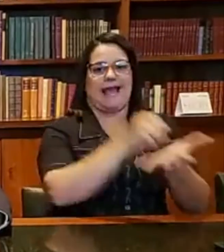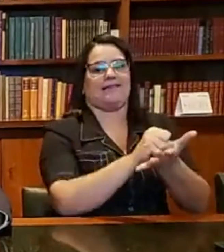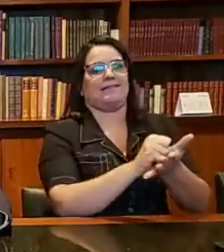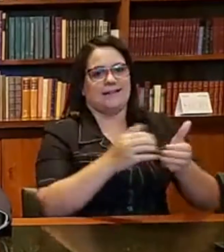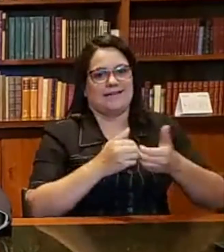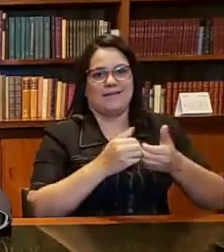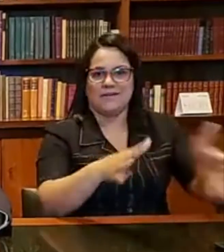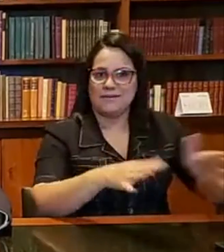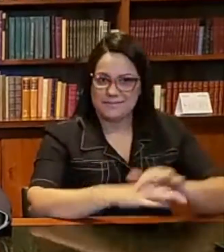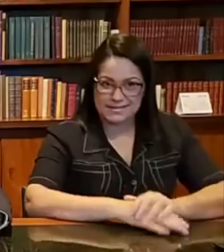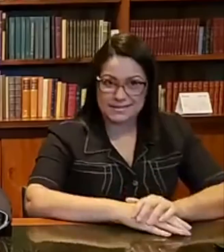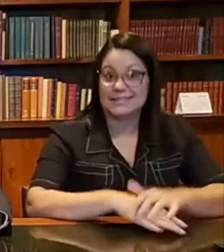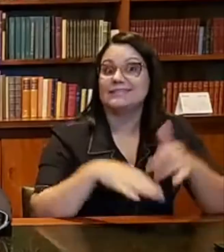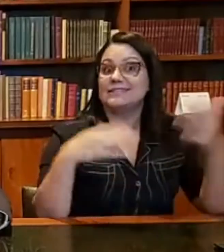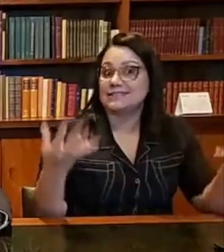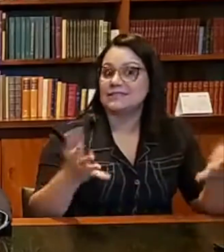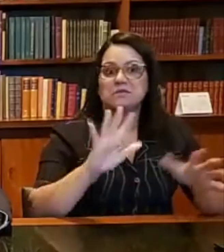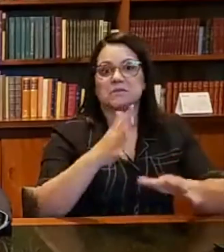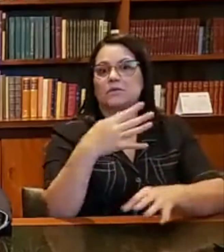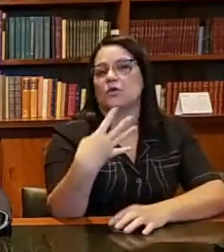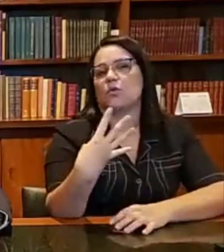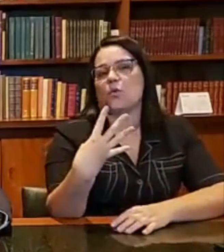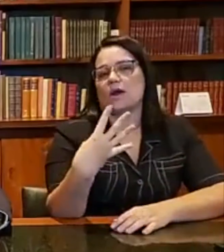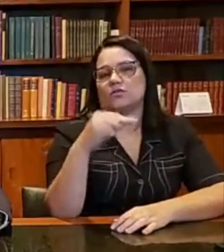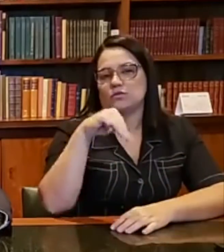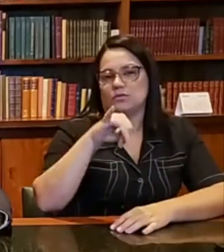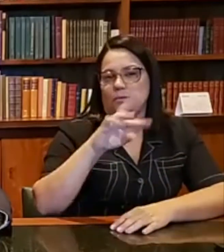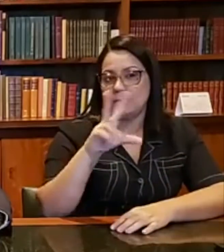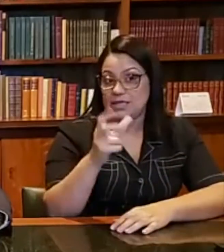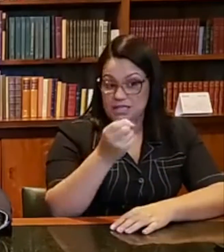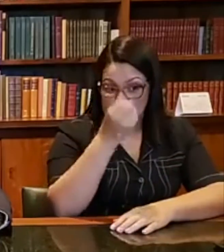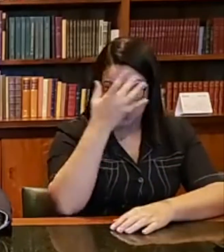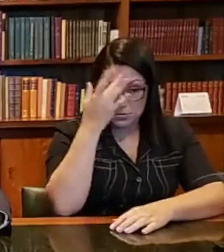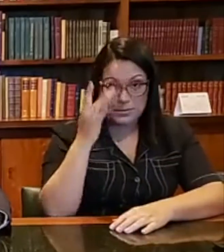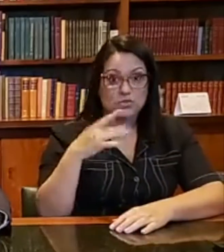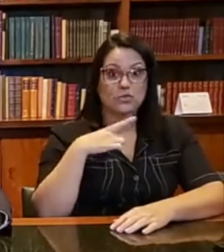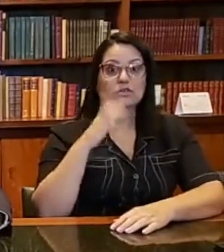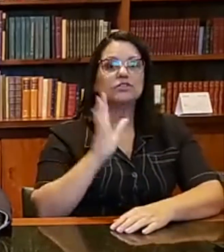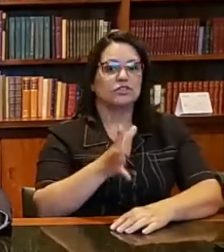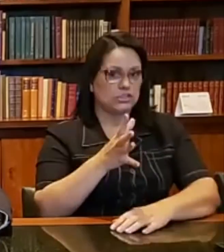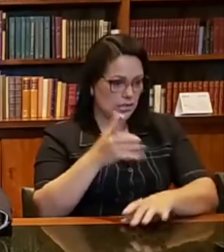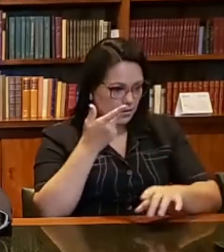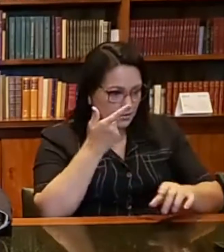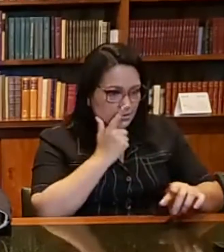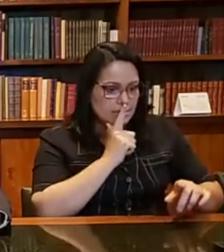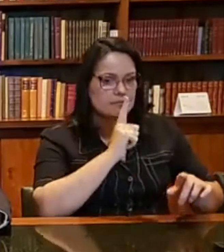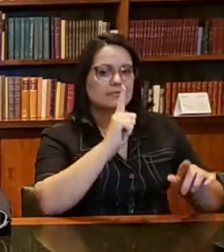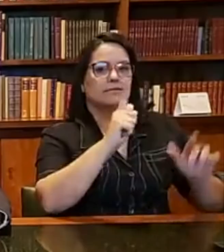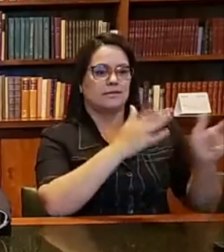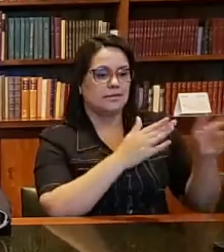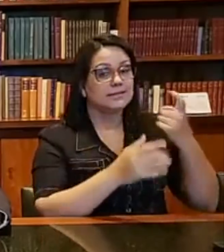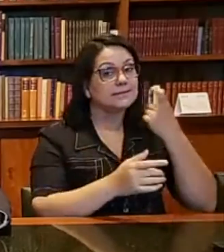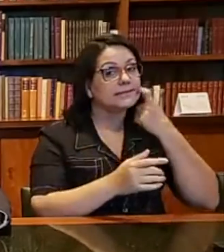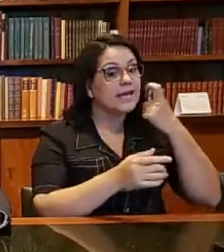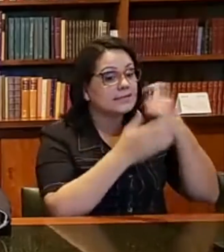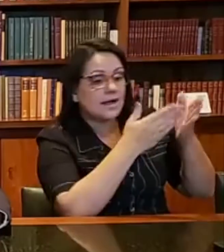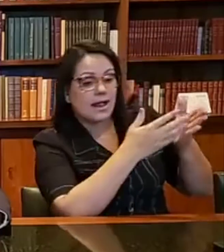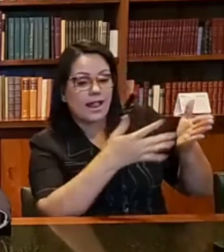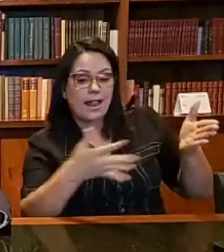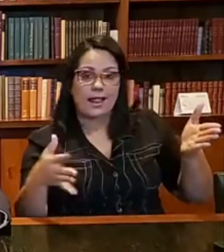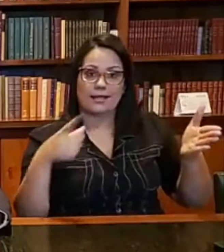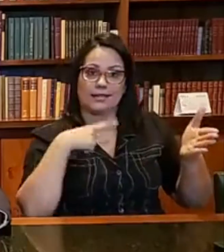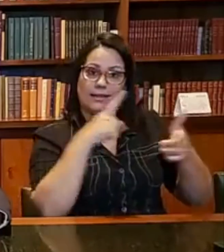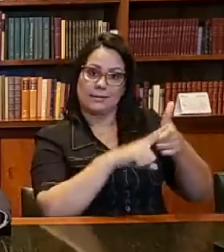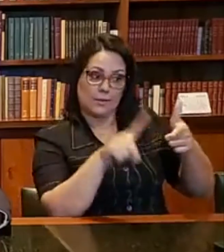cadastrar. Estimamos que 4 milhões de pessoas tenham se cadastrado desde sexta-feira, que tinham